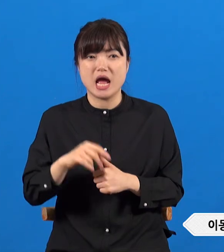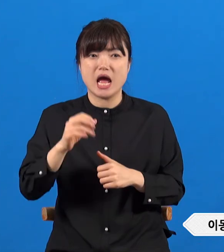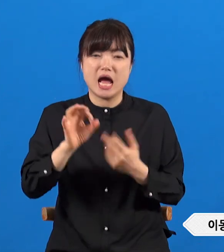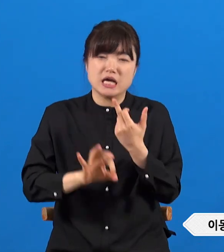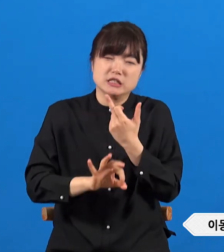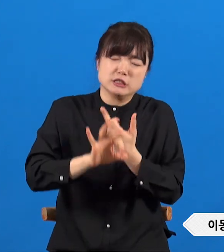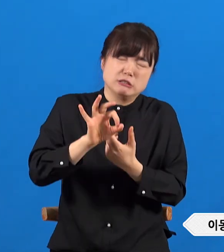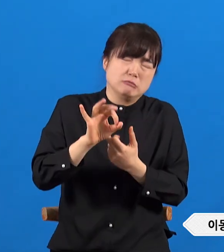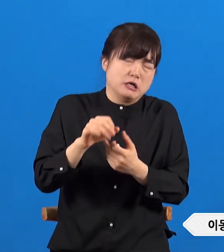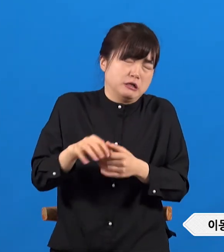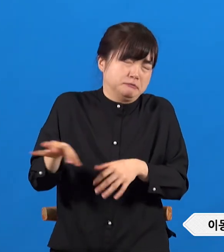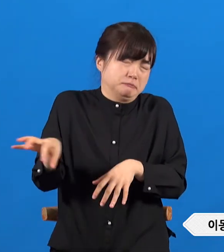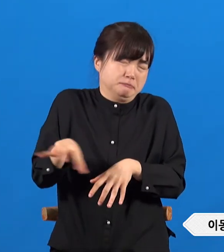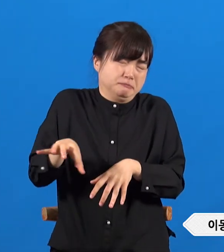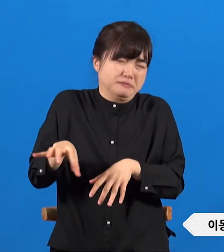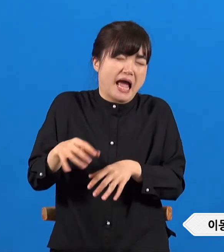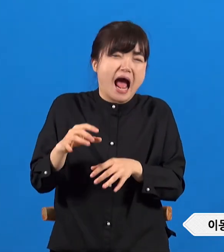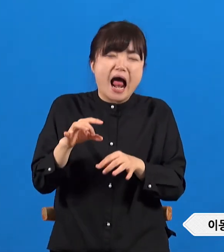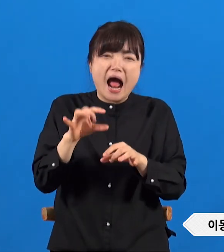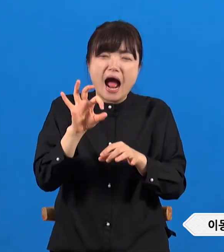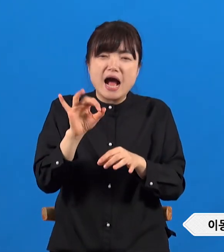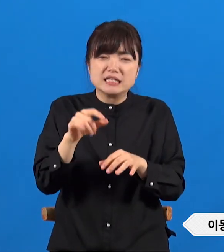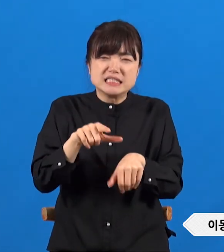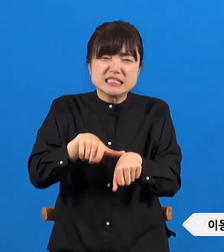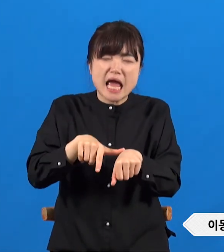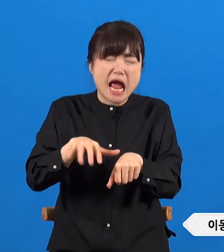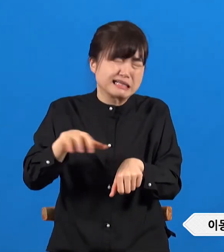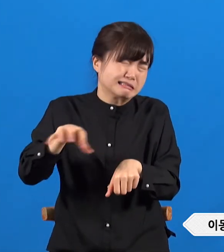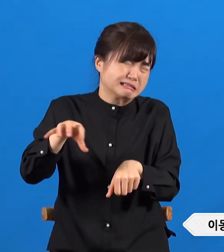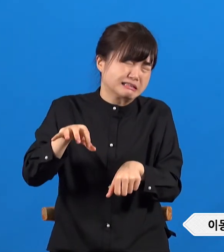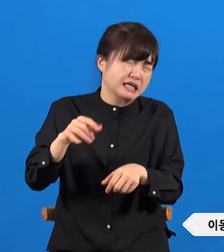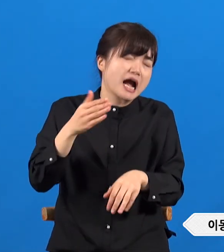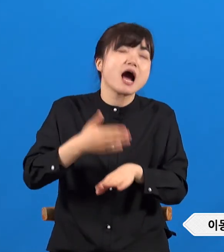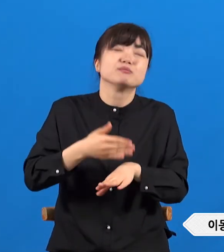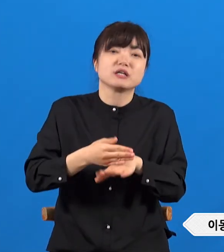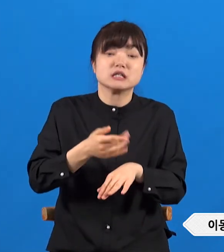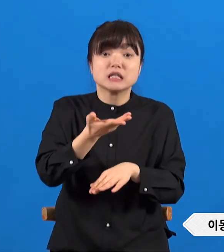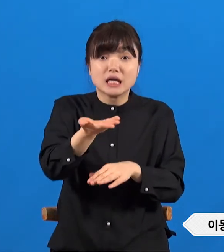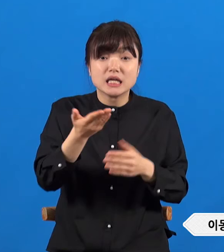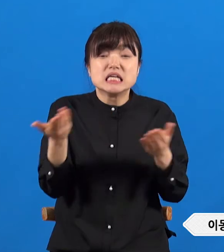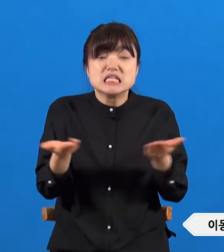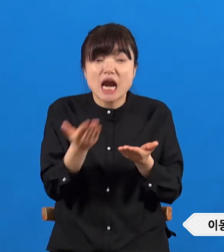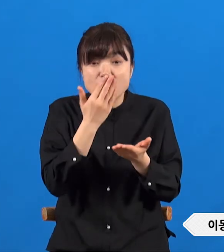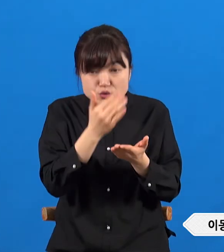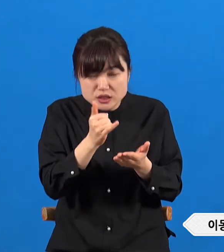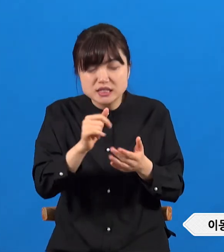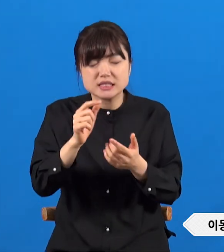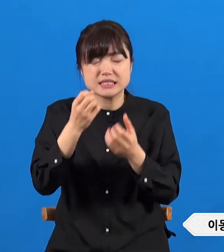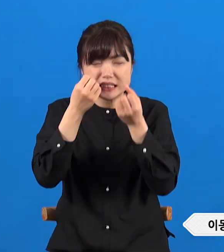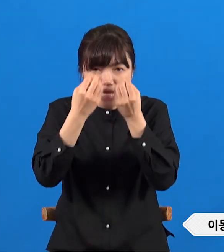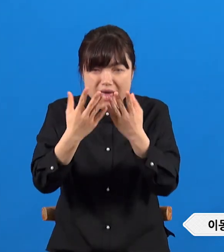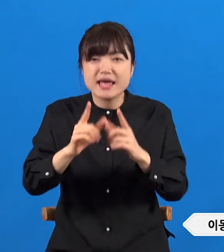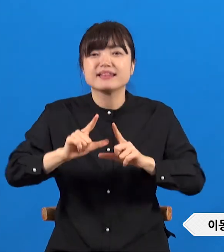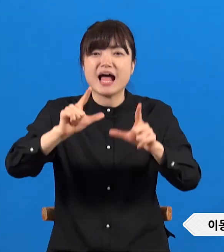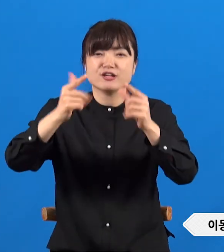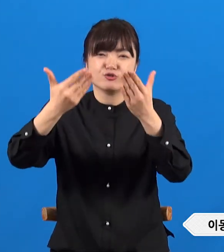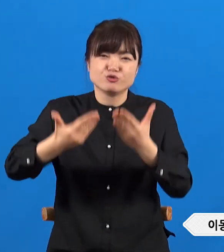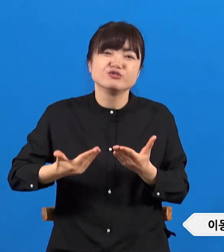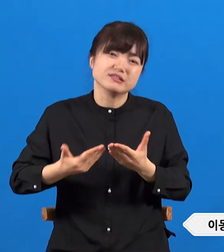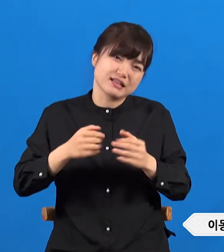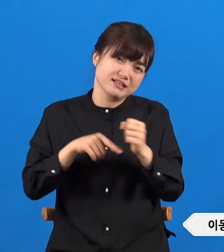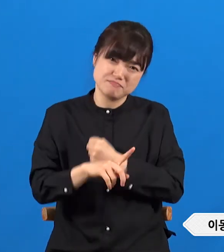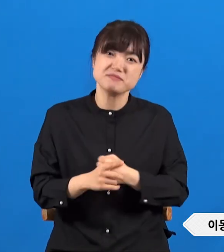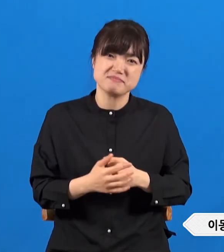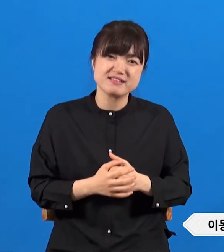아침에 울리는 참영종 소리가 고통스럽게 들리거든 감사하십시오. 당신에게 일할 수 있는 새로운 하루가 밝아왔다는